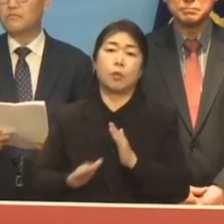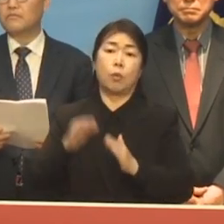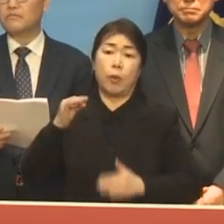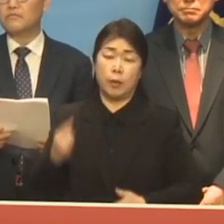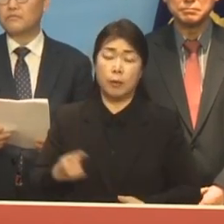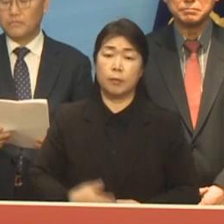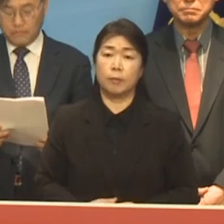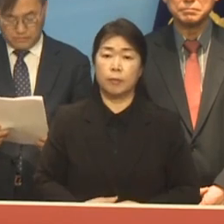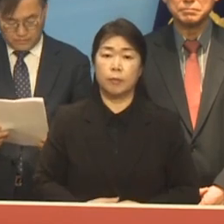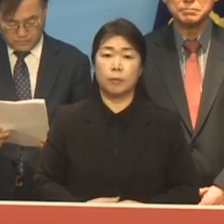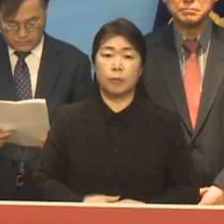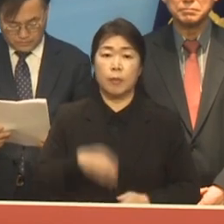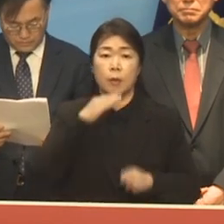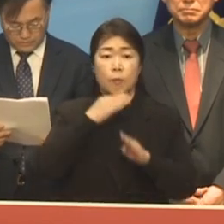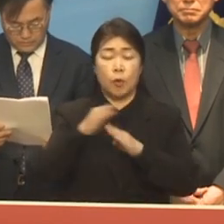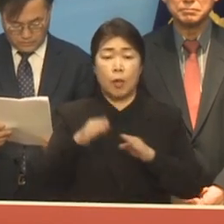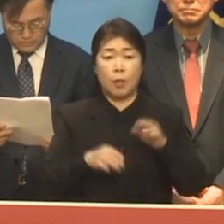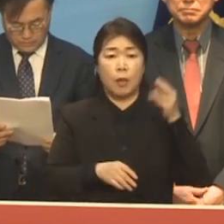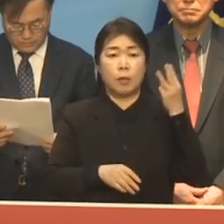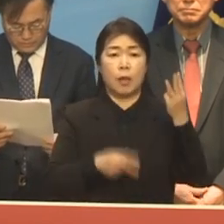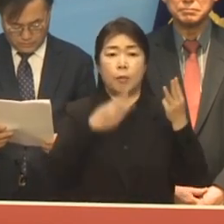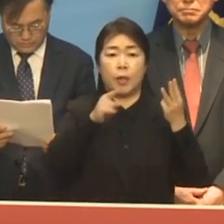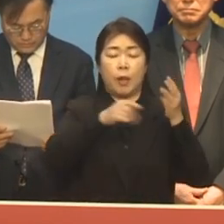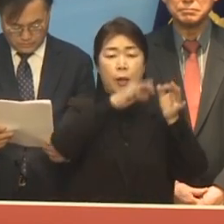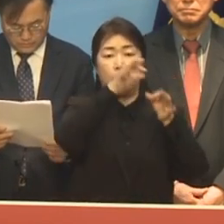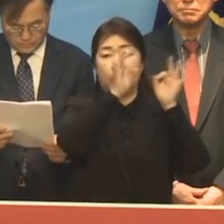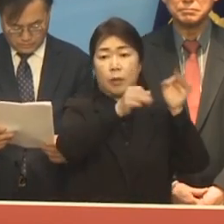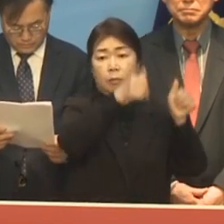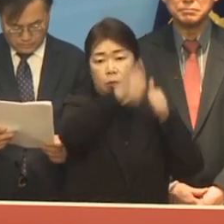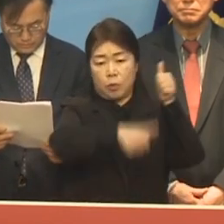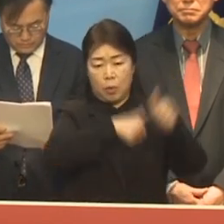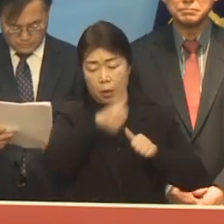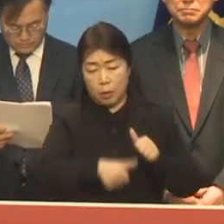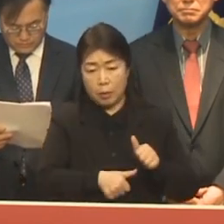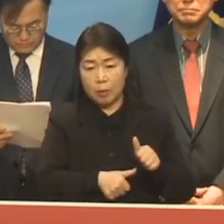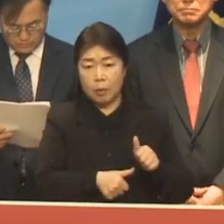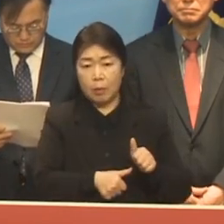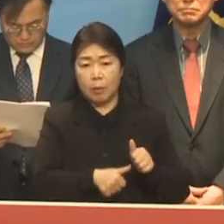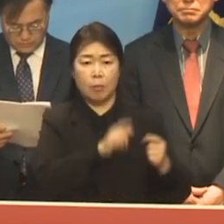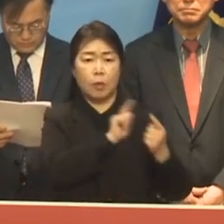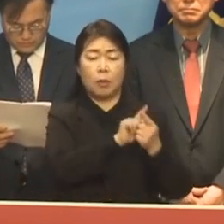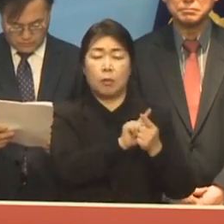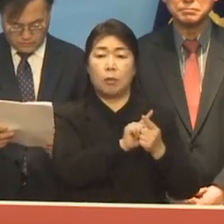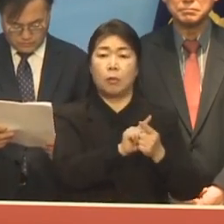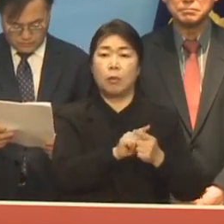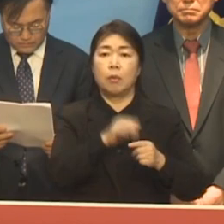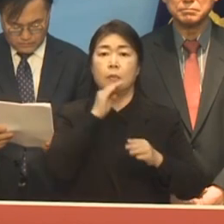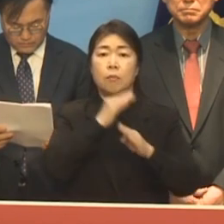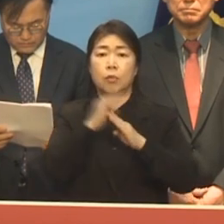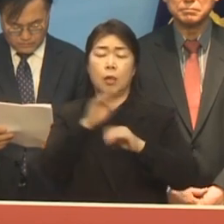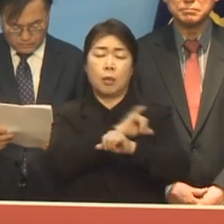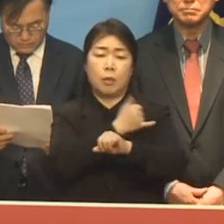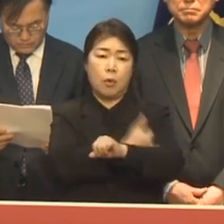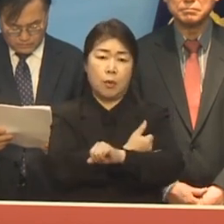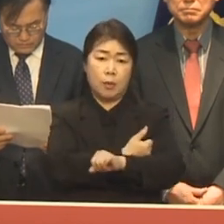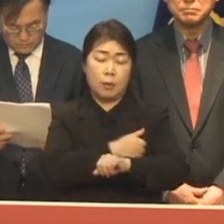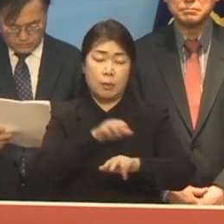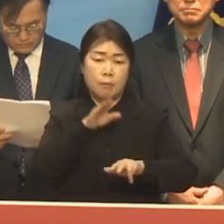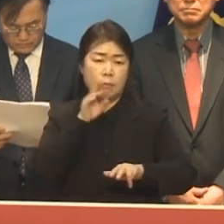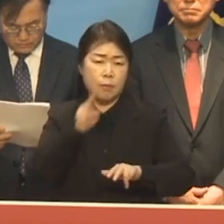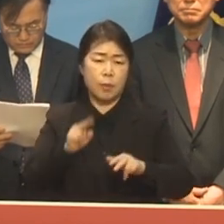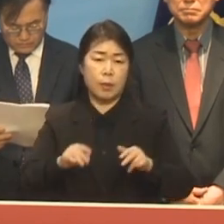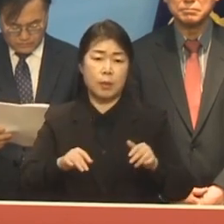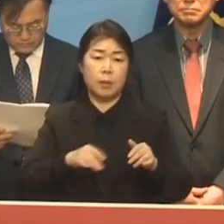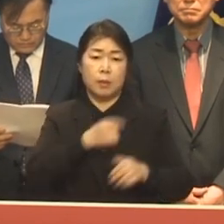3대 김씨 독재 정권에 맞서 북한 인권의 참혹한 실상에